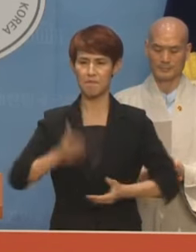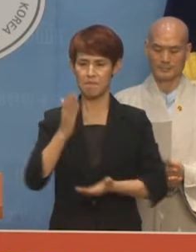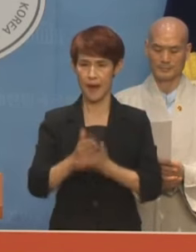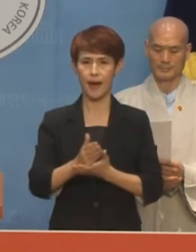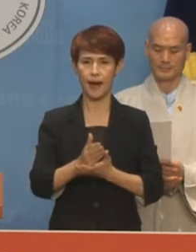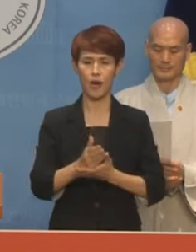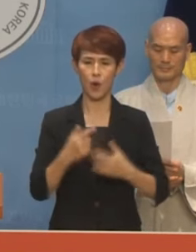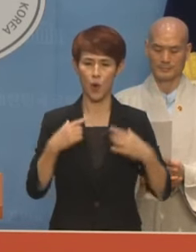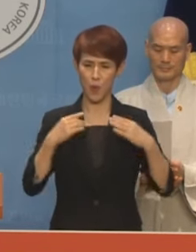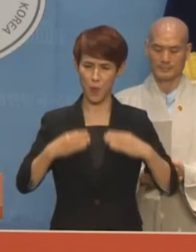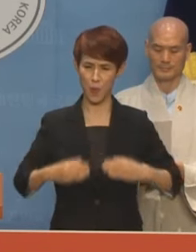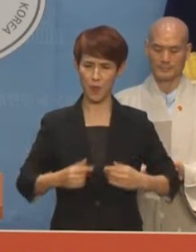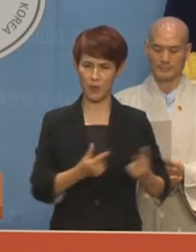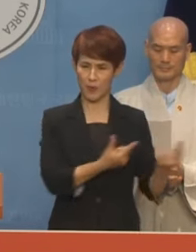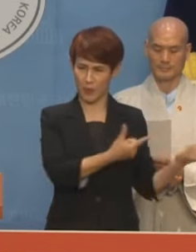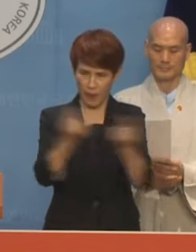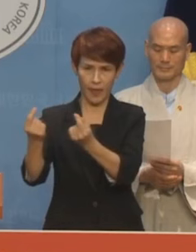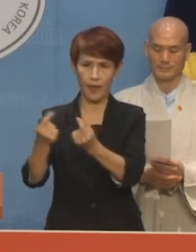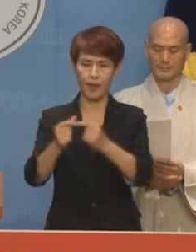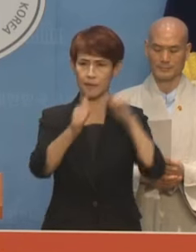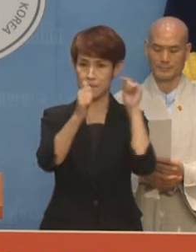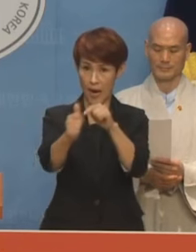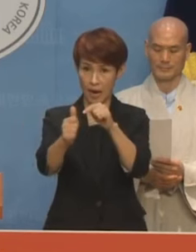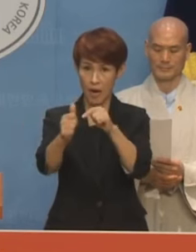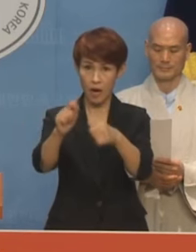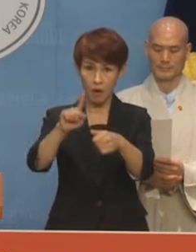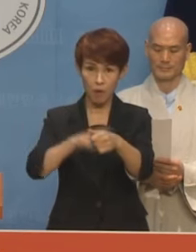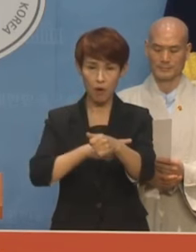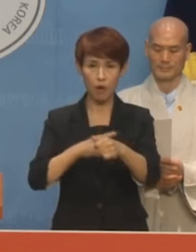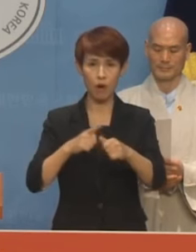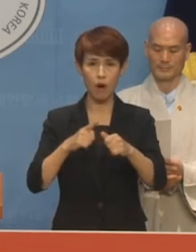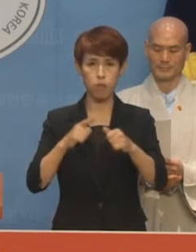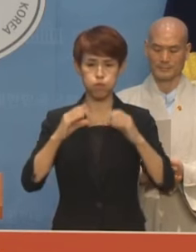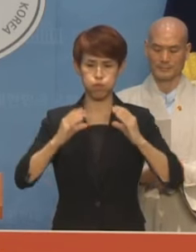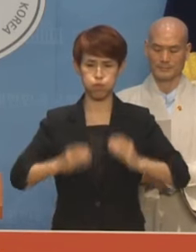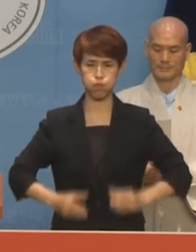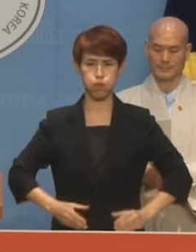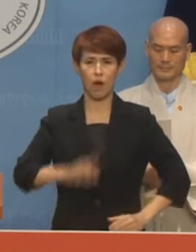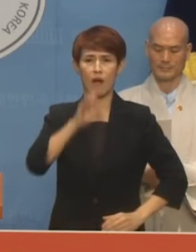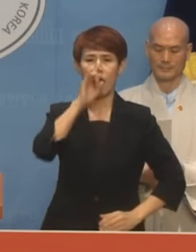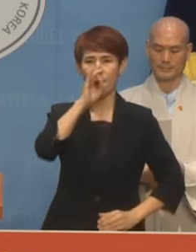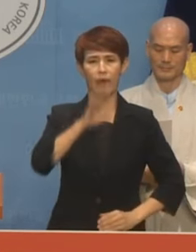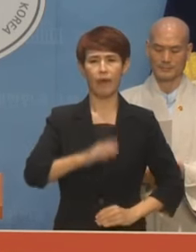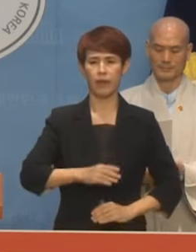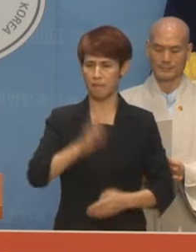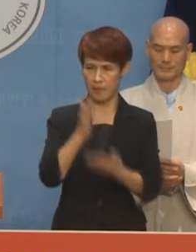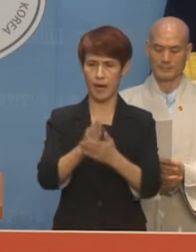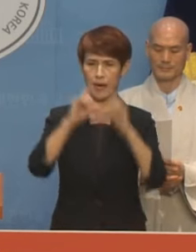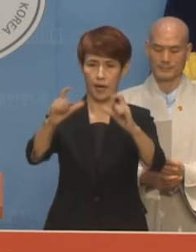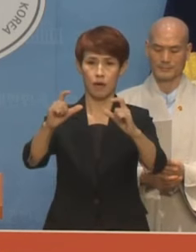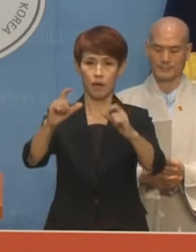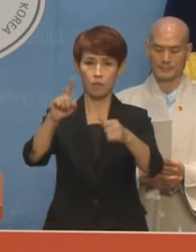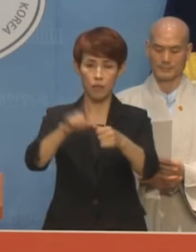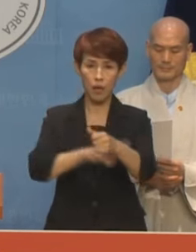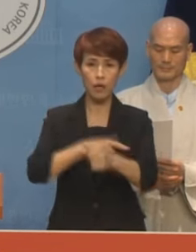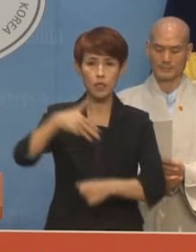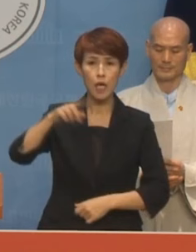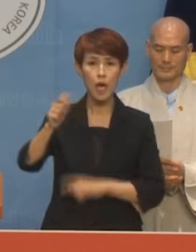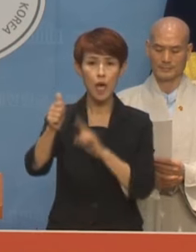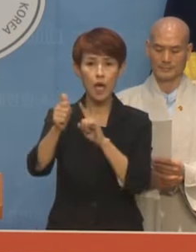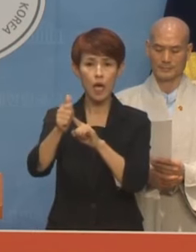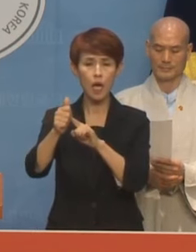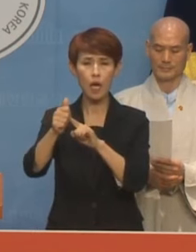통일하라는 사단장의 지시에 따라 구명조끼를 입을 수 없었고 그로 인해 최해병은